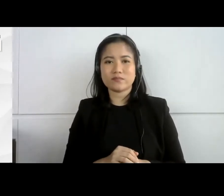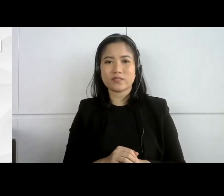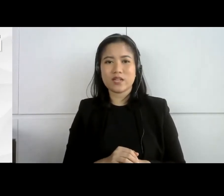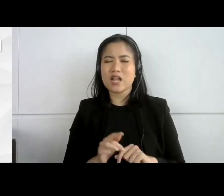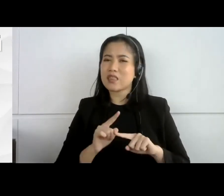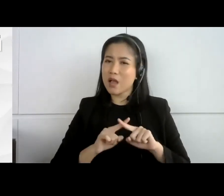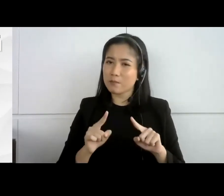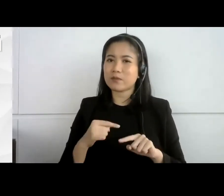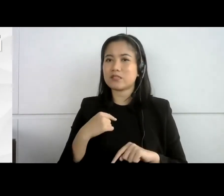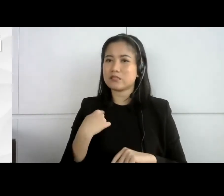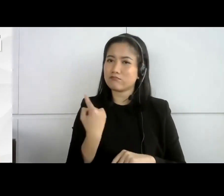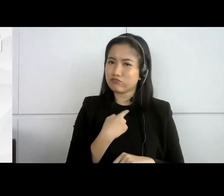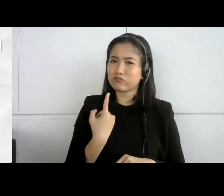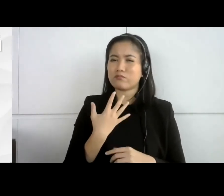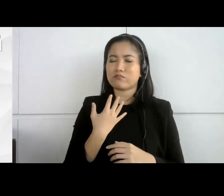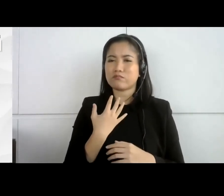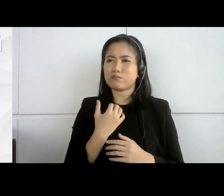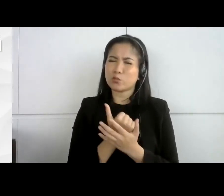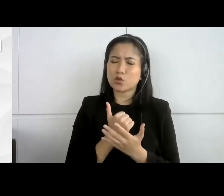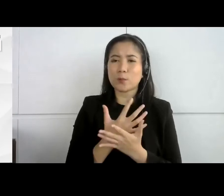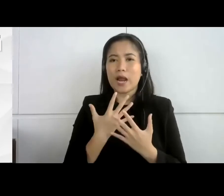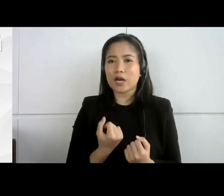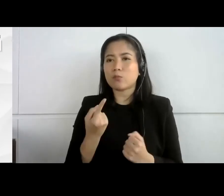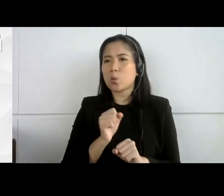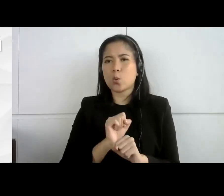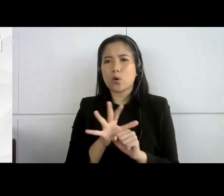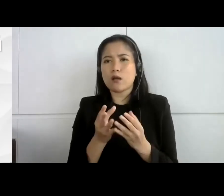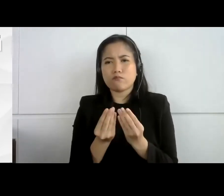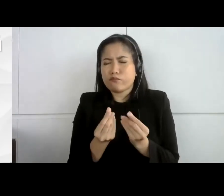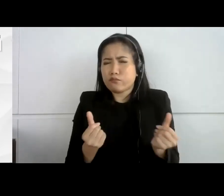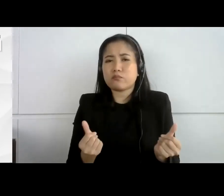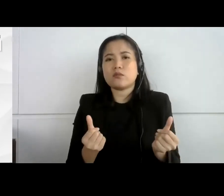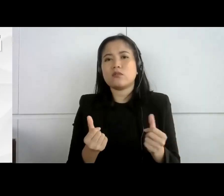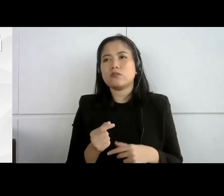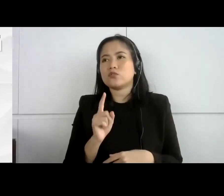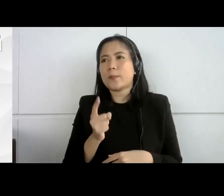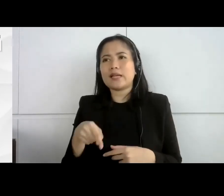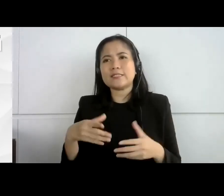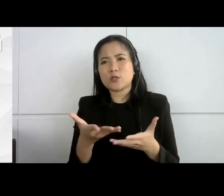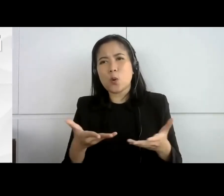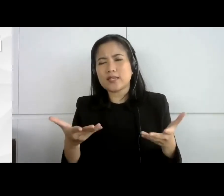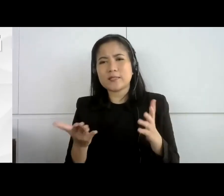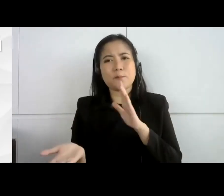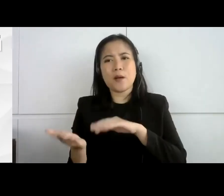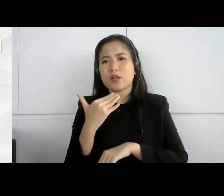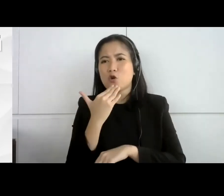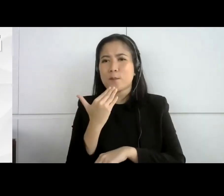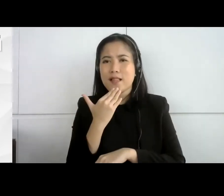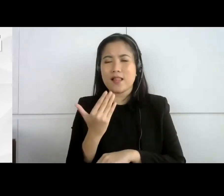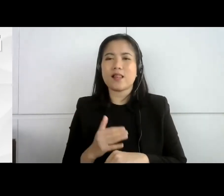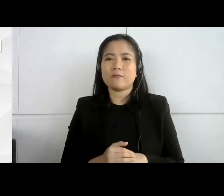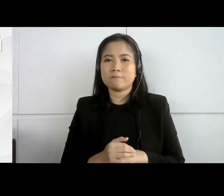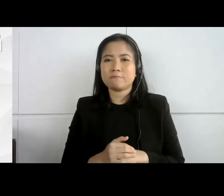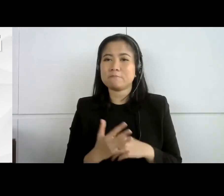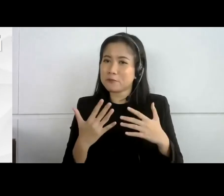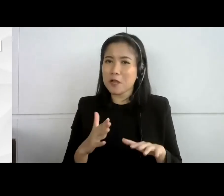sesungguhnya kita berharap semua bahwa pandemi ini segera berakhir supaya situasi akan kembali normal.